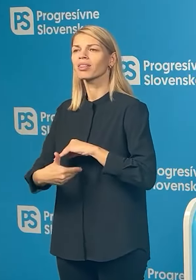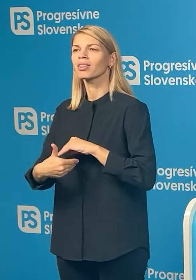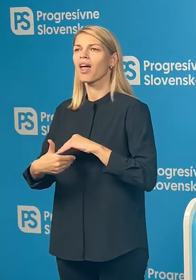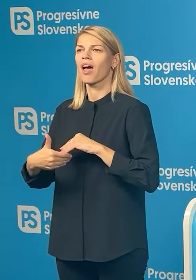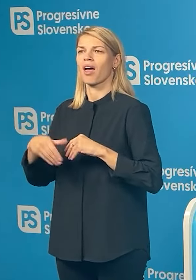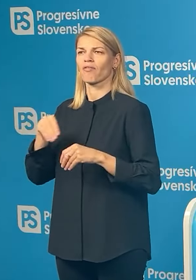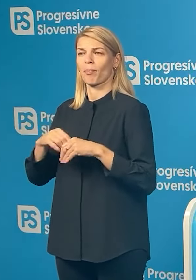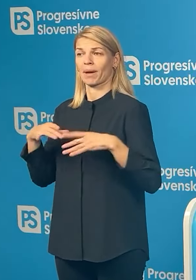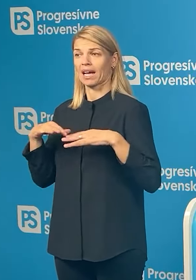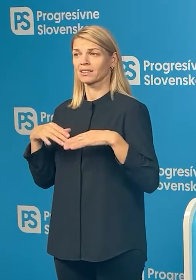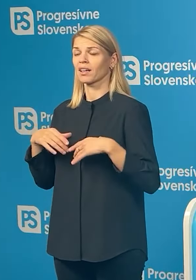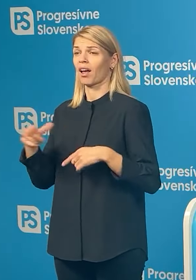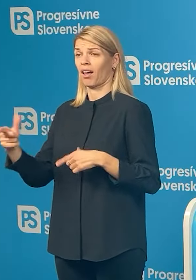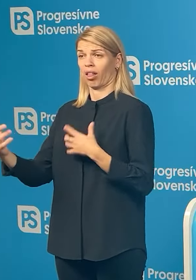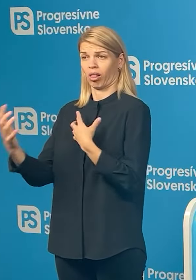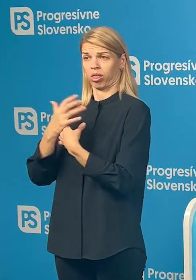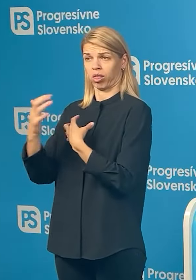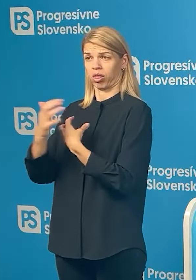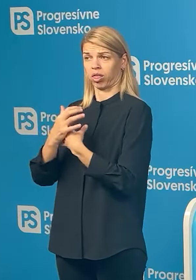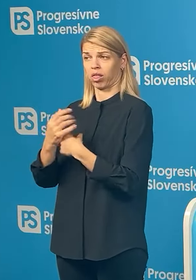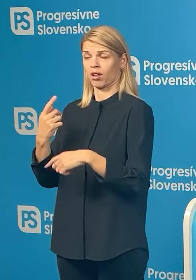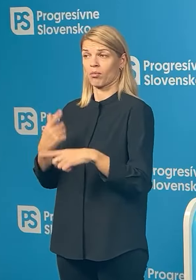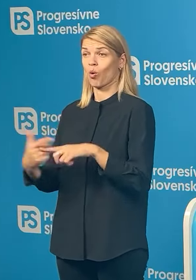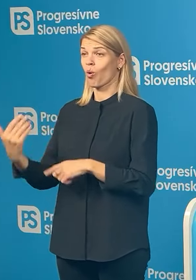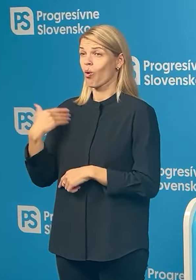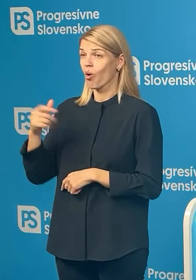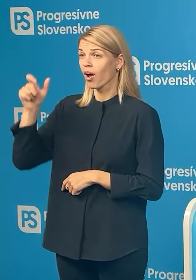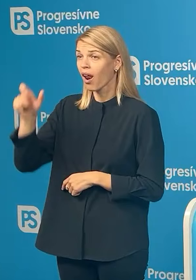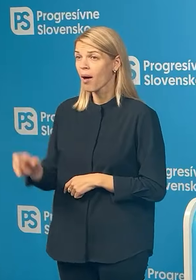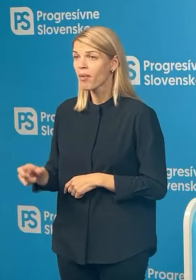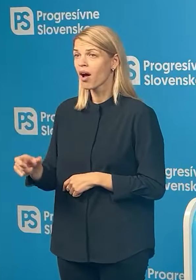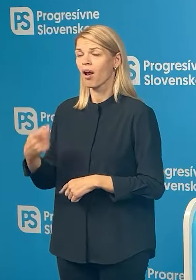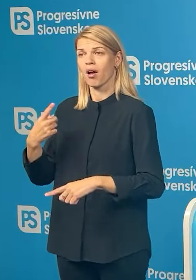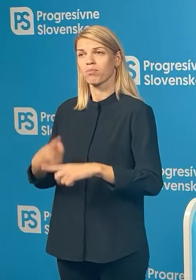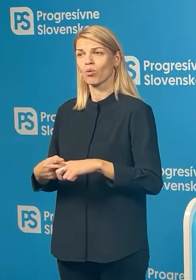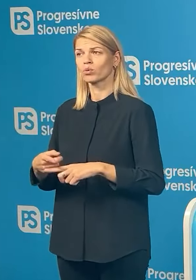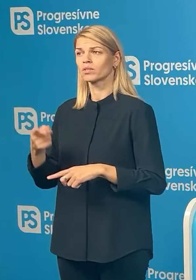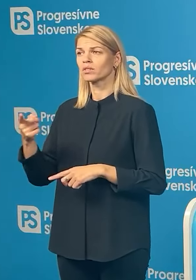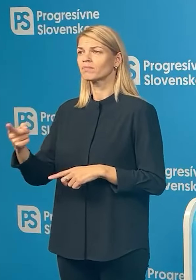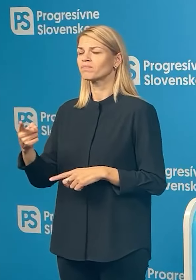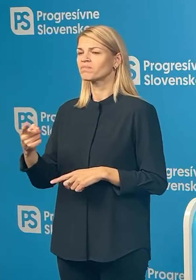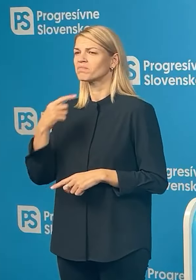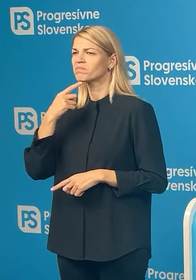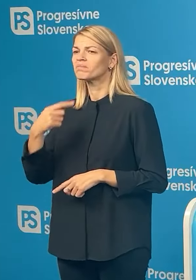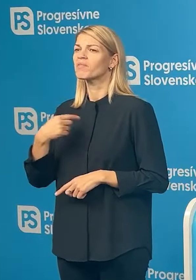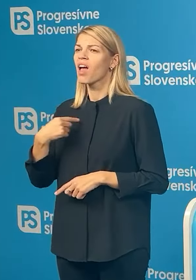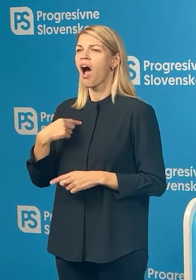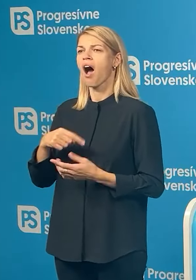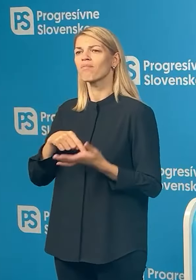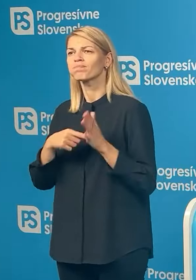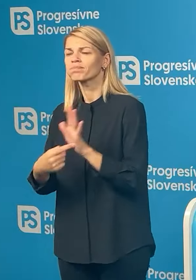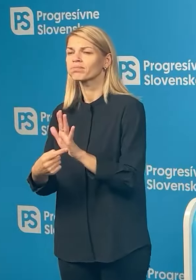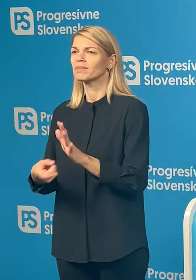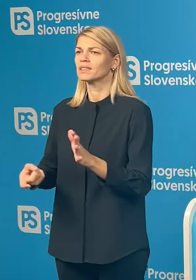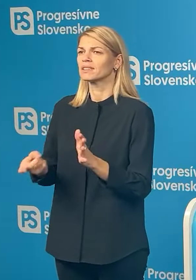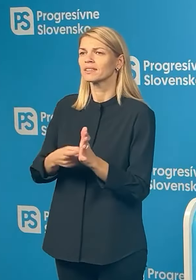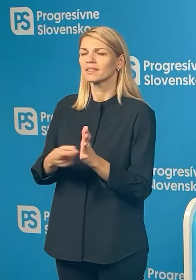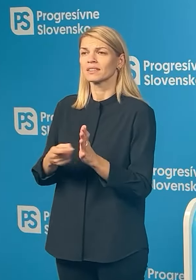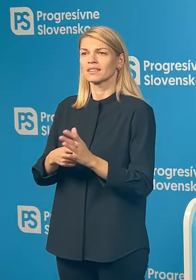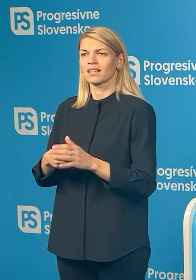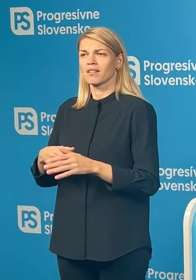konferenciách arogantne vysmieval, dokonca aj klamal, spochybňoval, keď sme sa ho snažili na alarmujúci stav vo